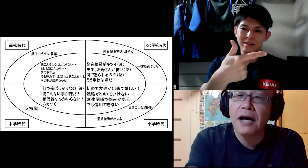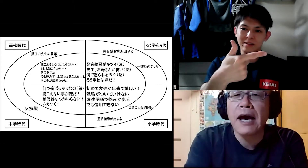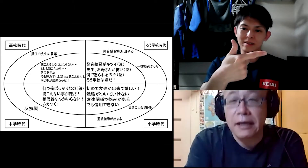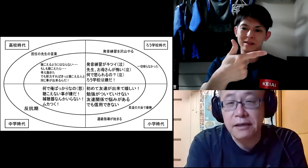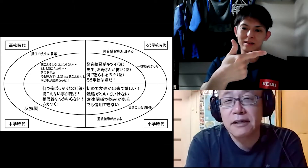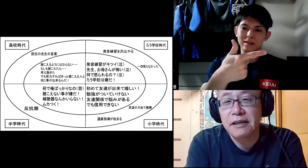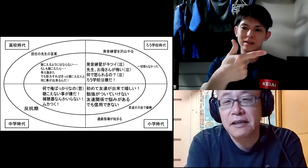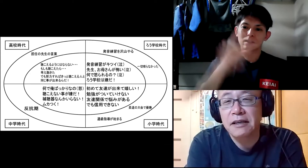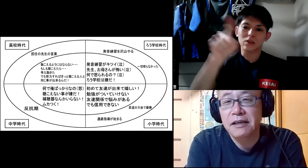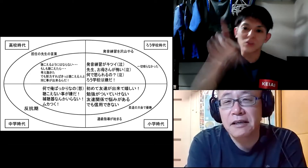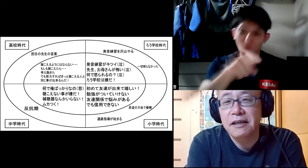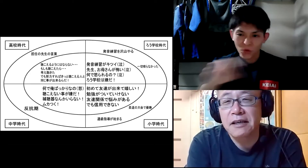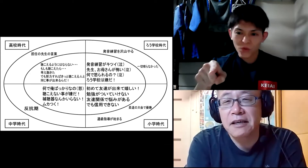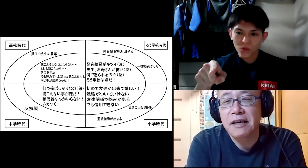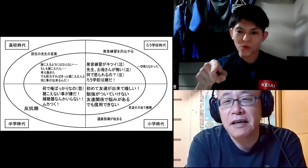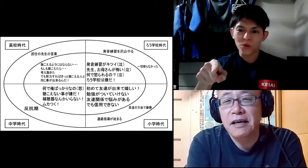足早い。